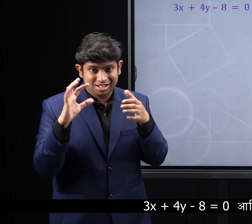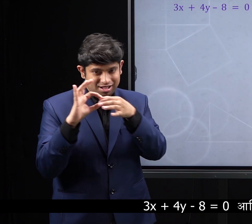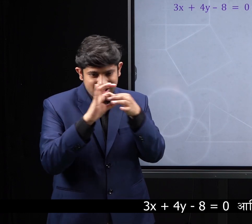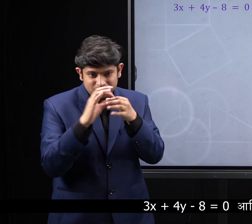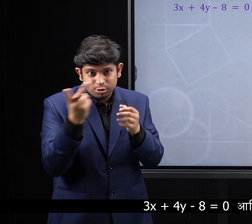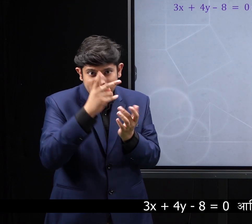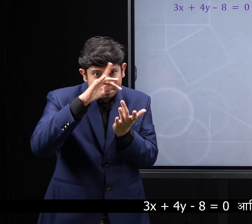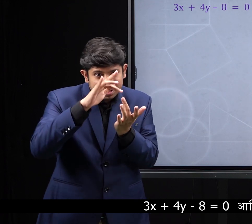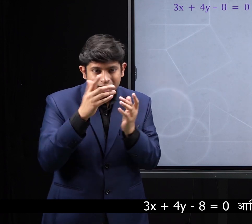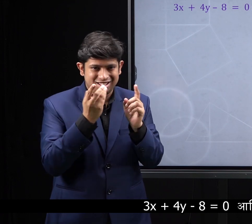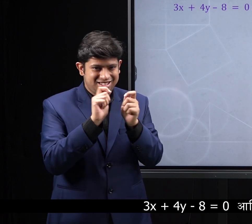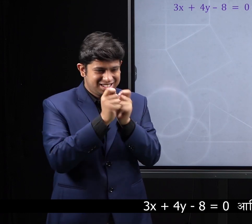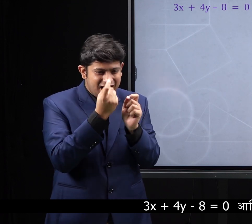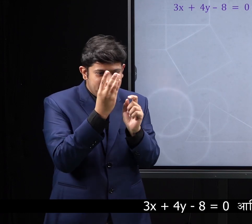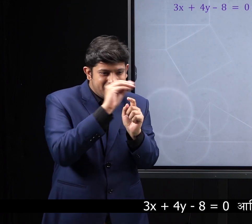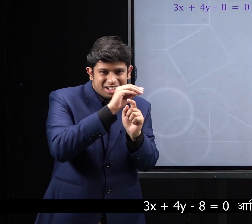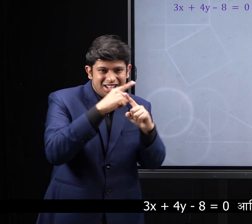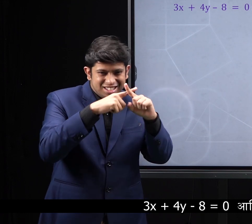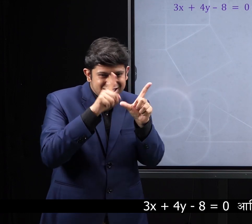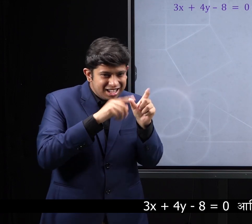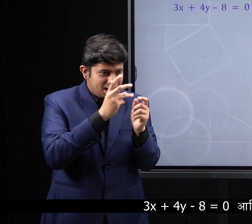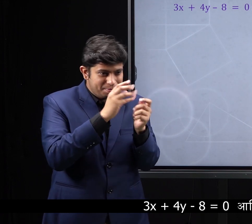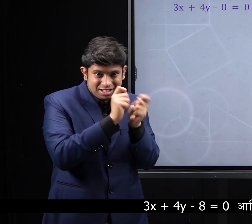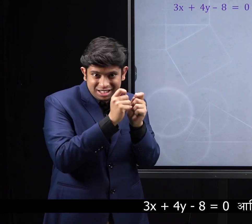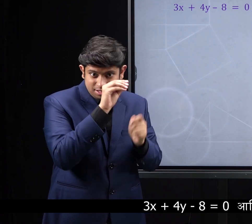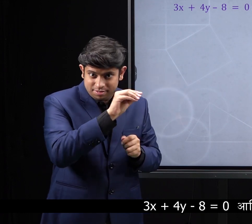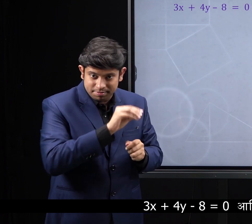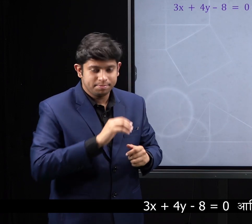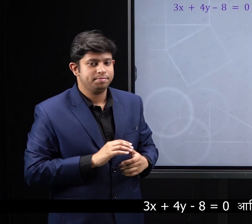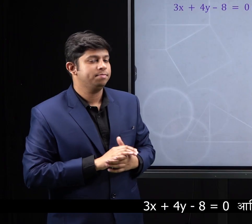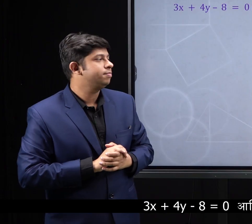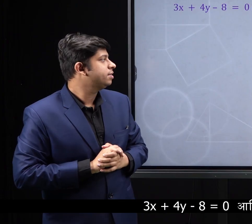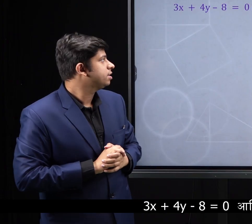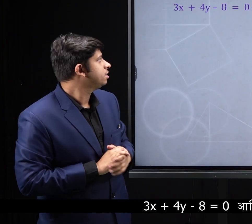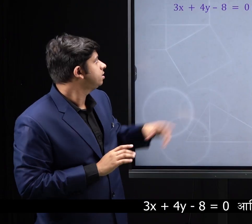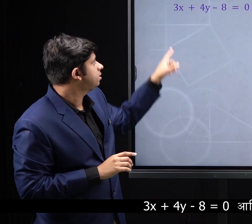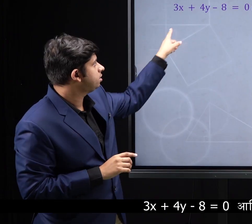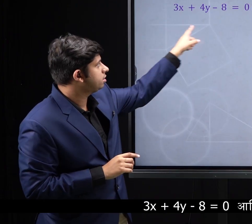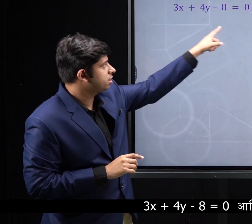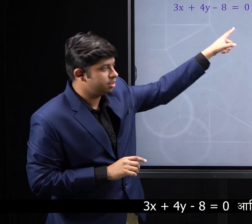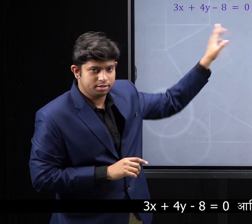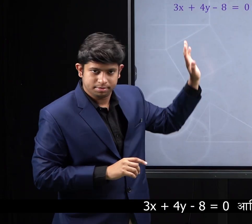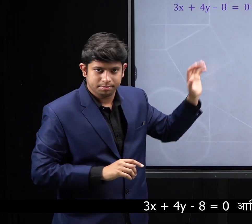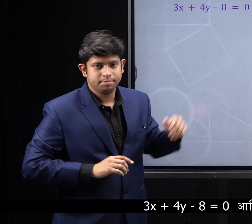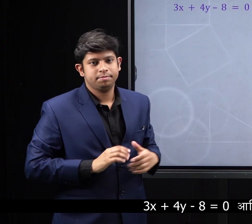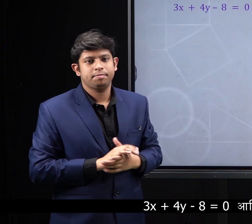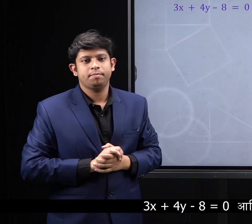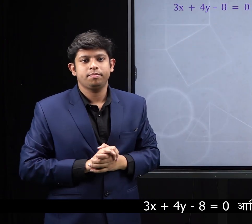plus 4y minus 8 is equal to 0 आणि 6x plus 8y minus